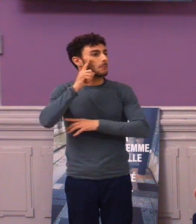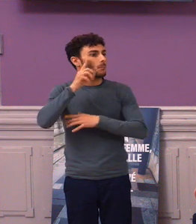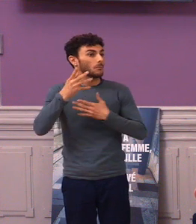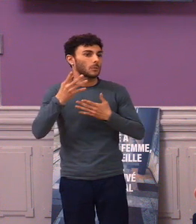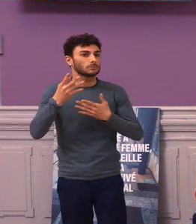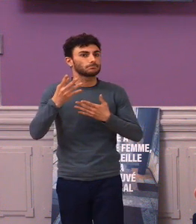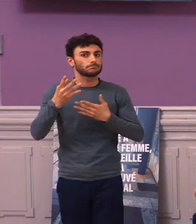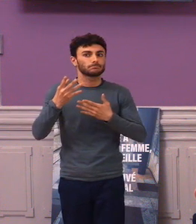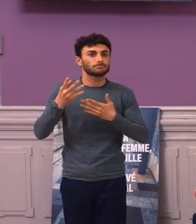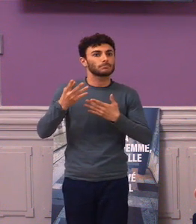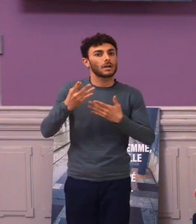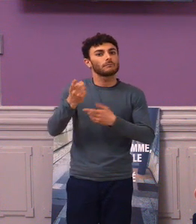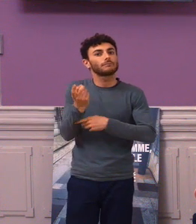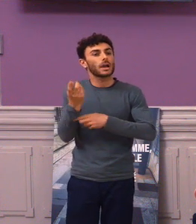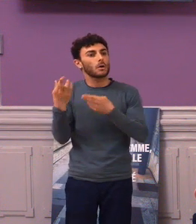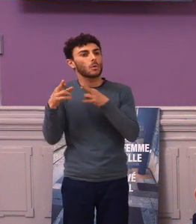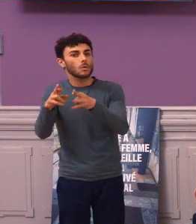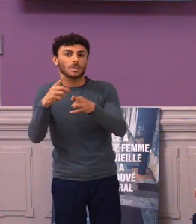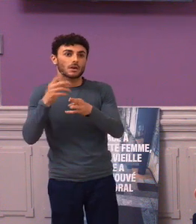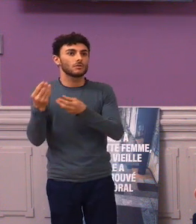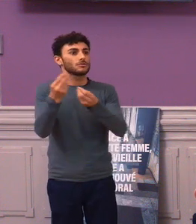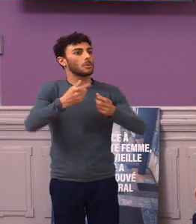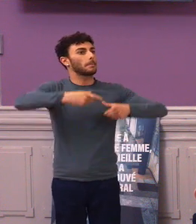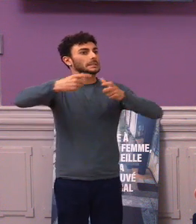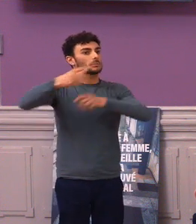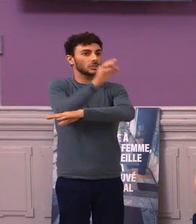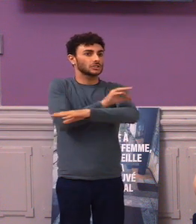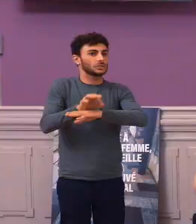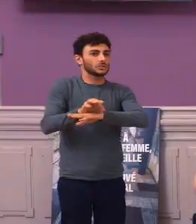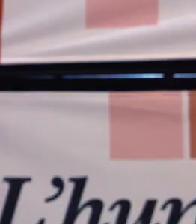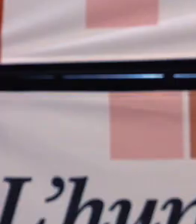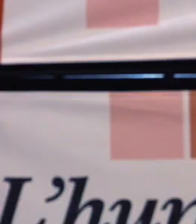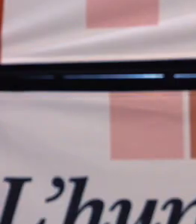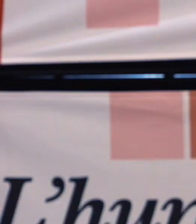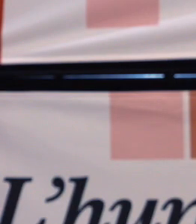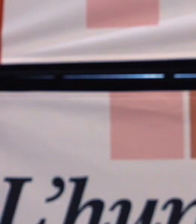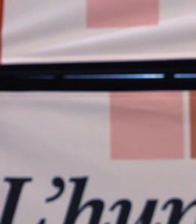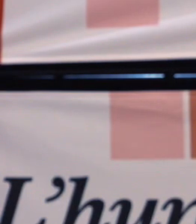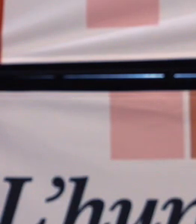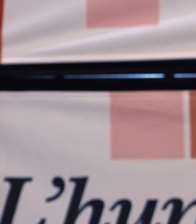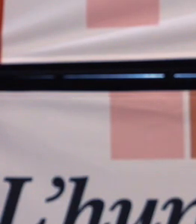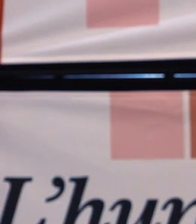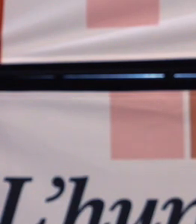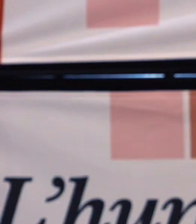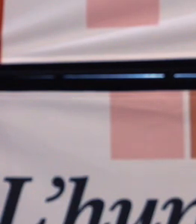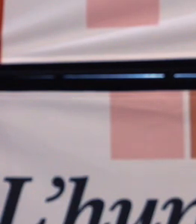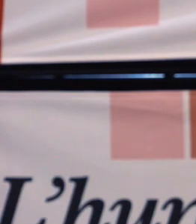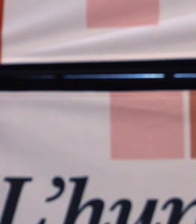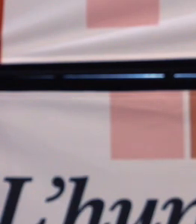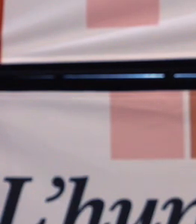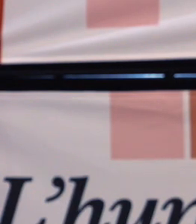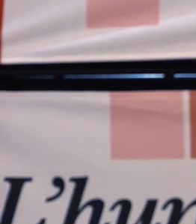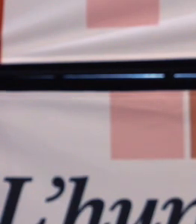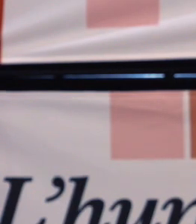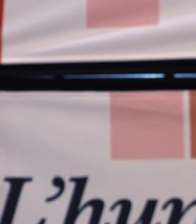incidence sur sur le patrimoine bâtimentaire les freins mais aussi on va essayer d'être positif les